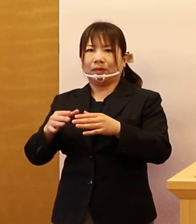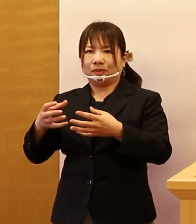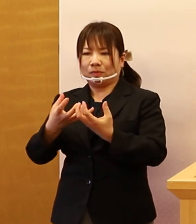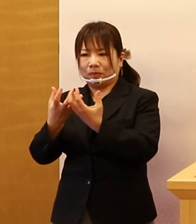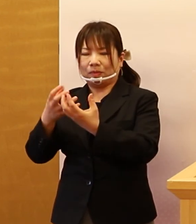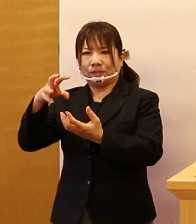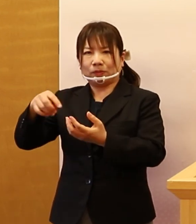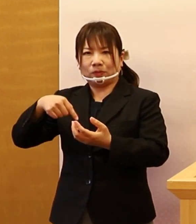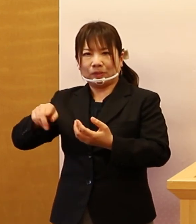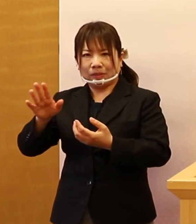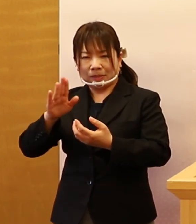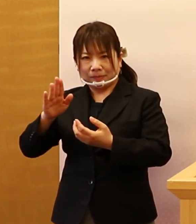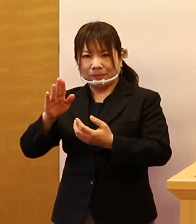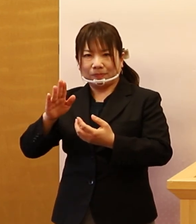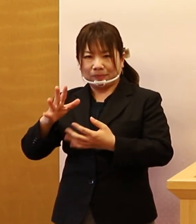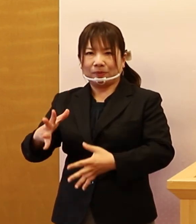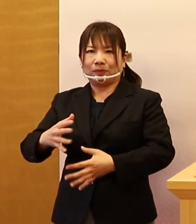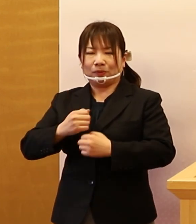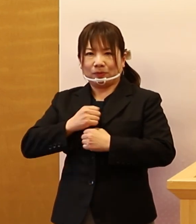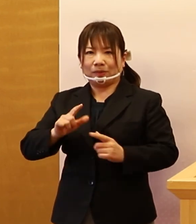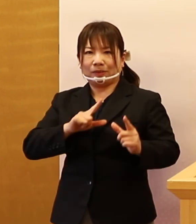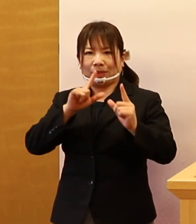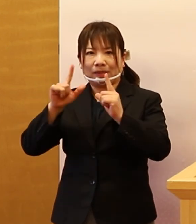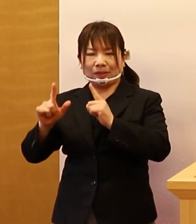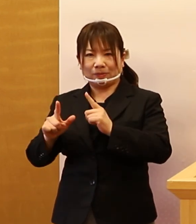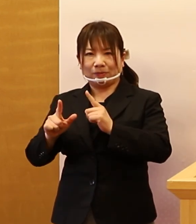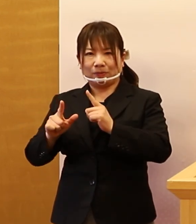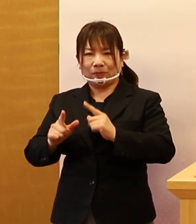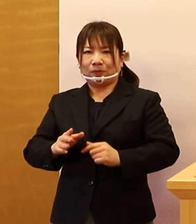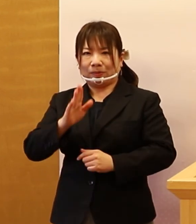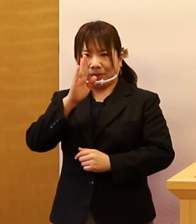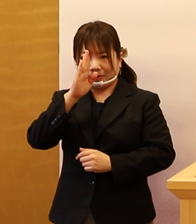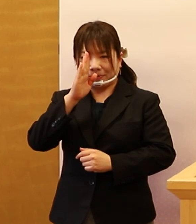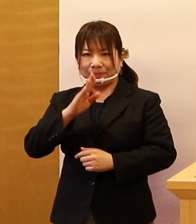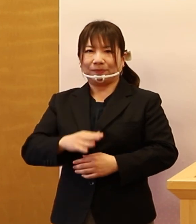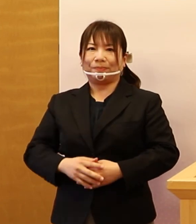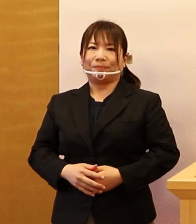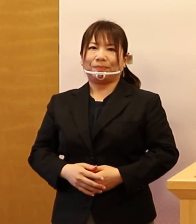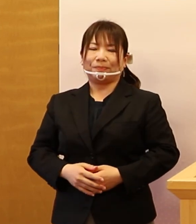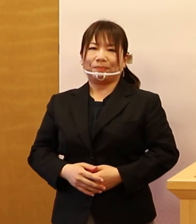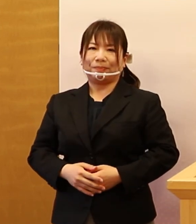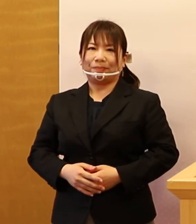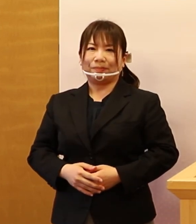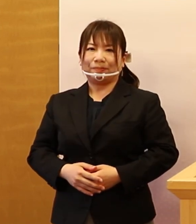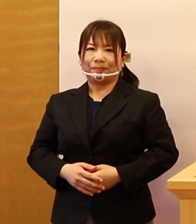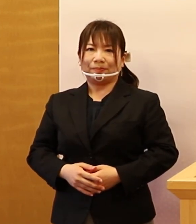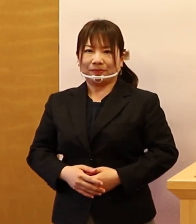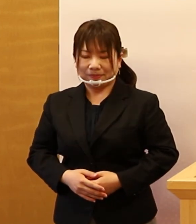取り組んでいただきますよう、ご理解とご協力をお願いいたします。